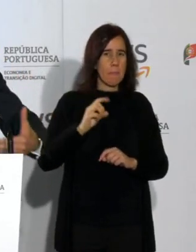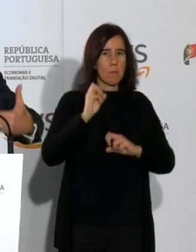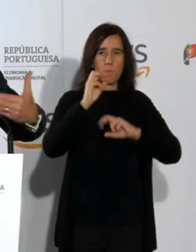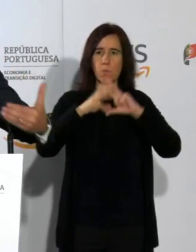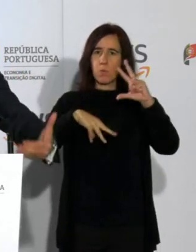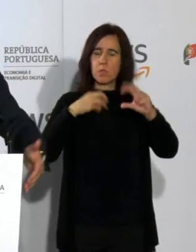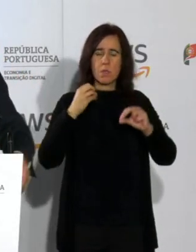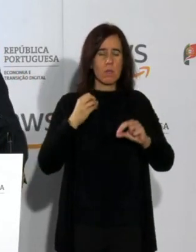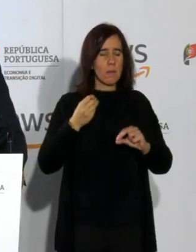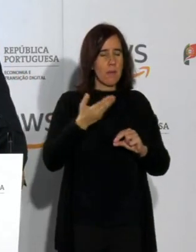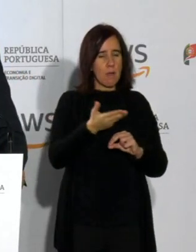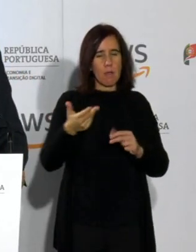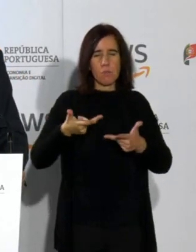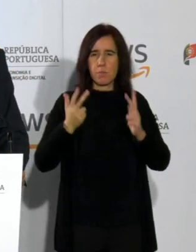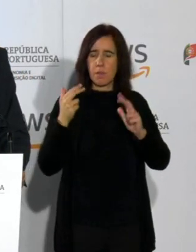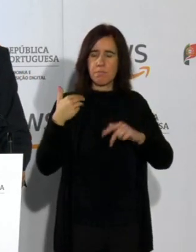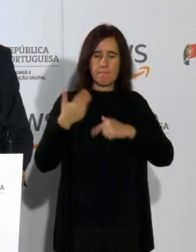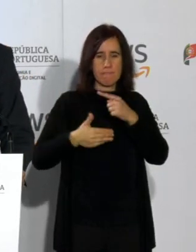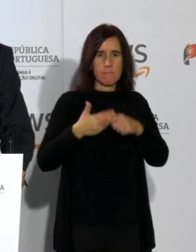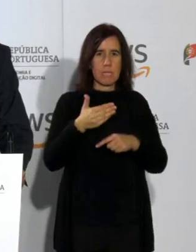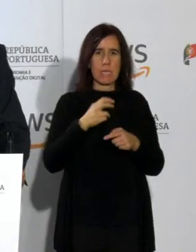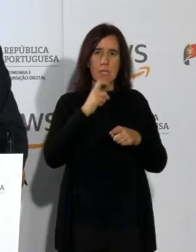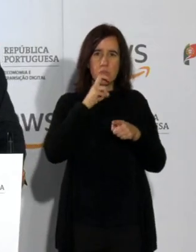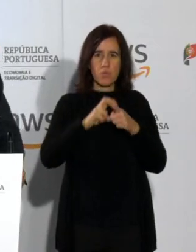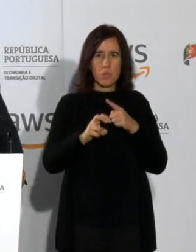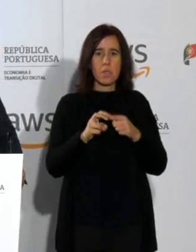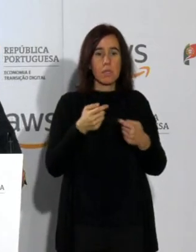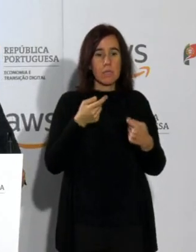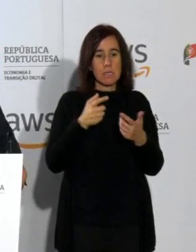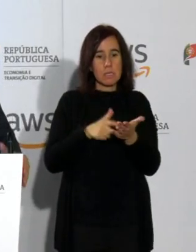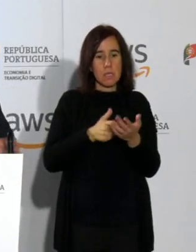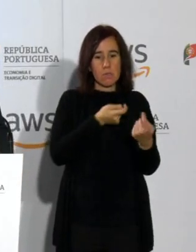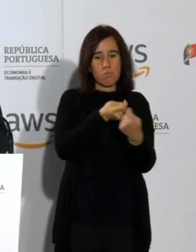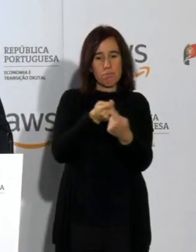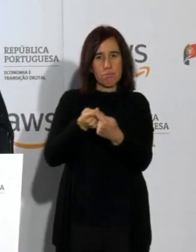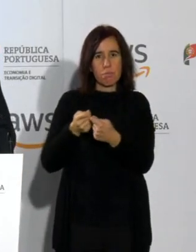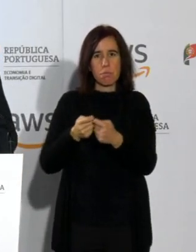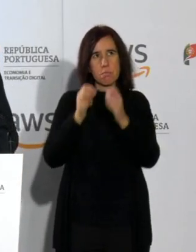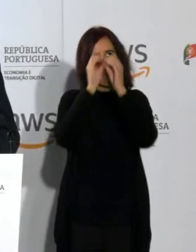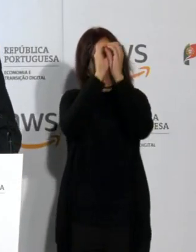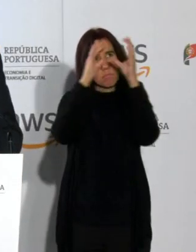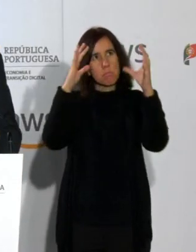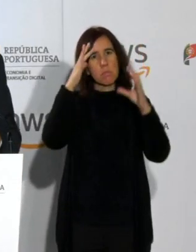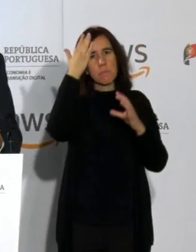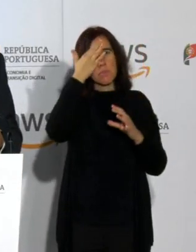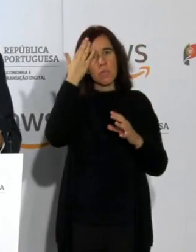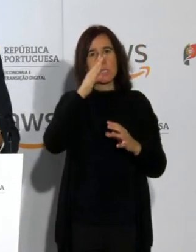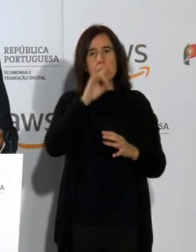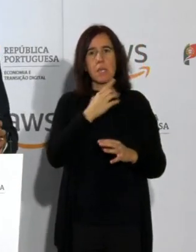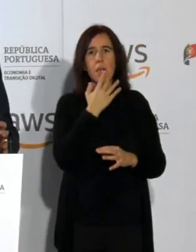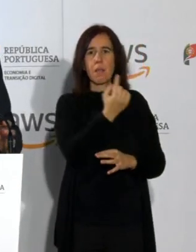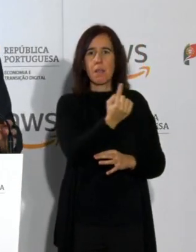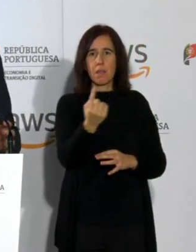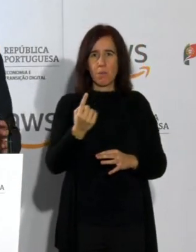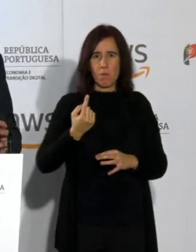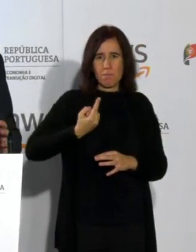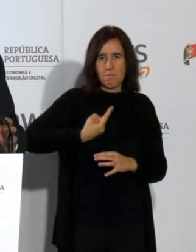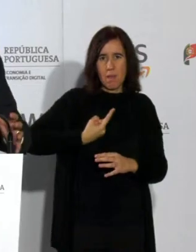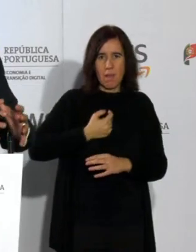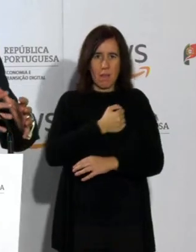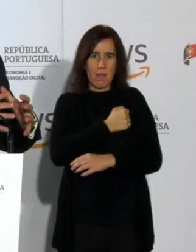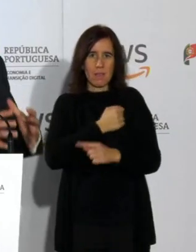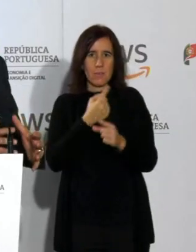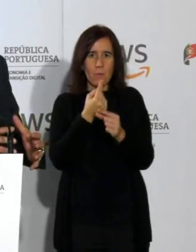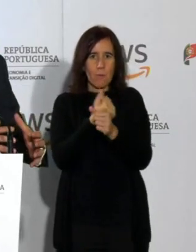e a contínua disponibilidade de energia à medida das necessidades, imaginem o que era se cada um de nós tivesse de comprar e ter em sua